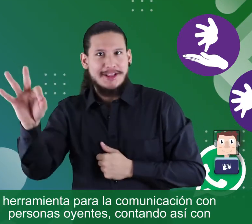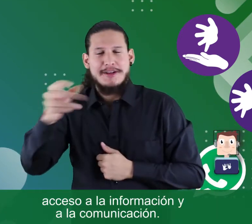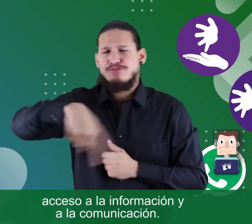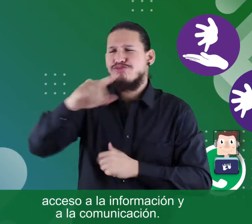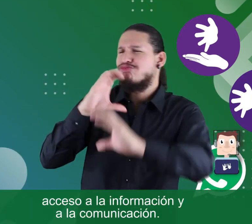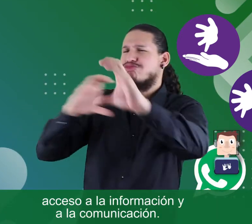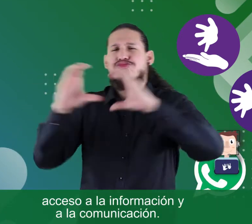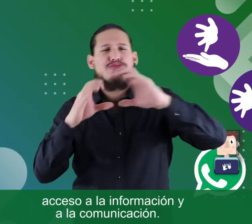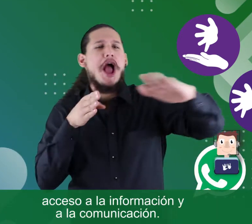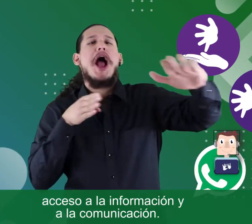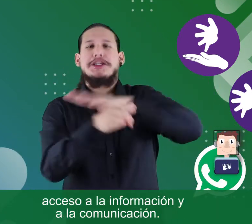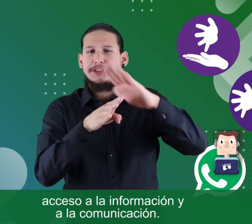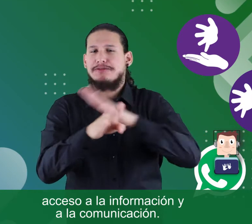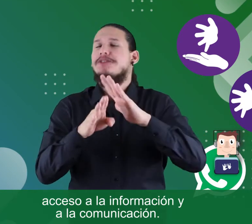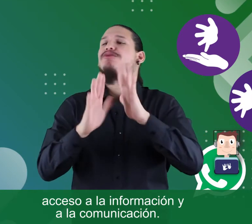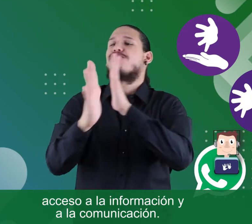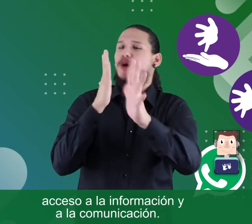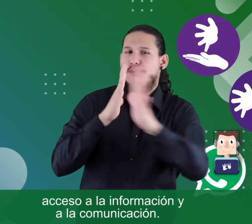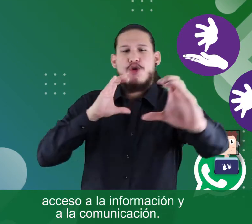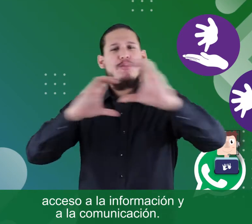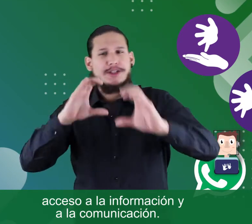acceso a la información y a la comunicación.